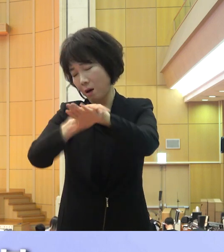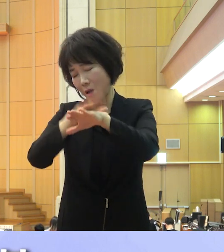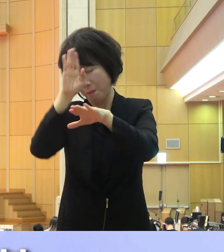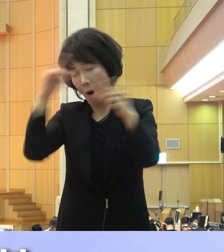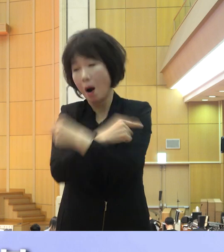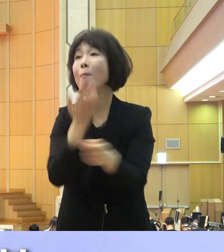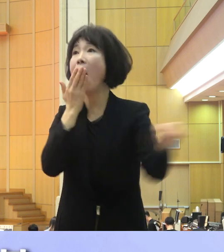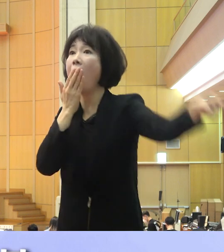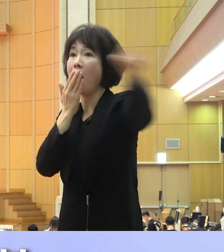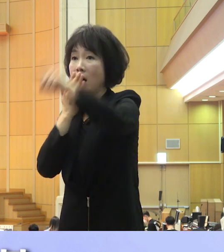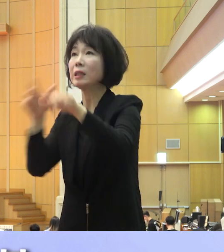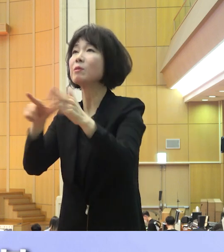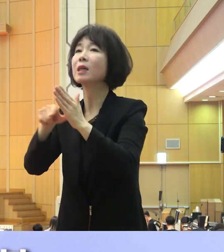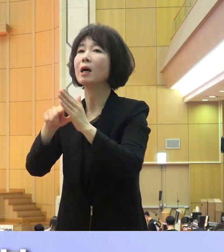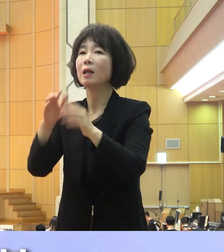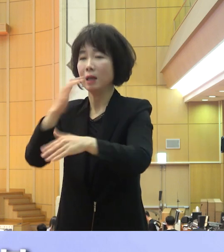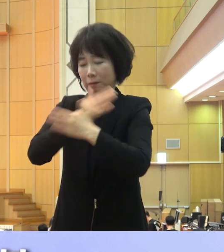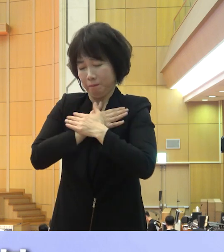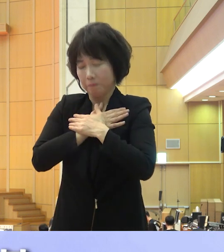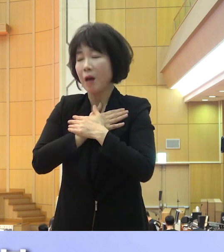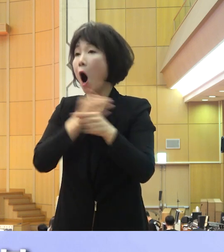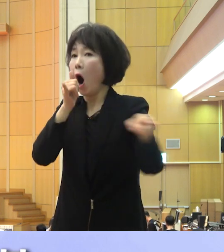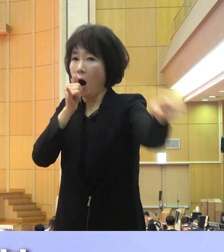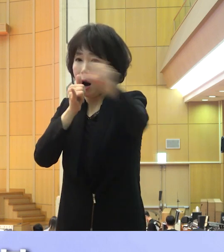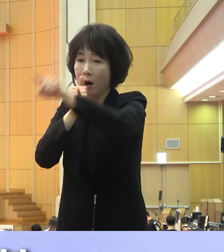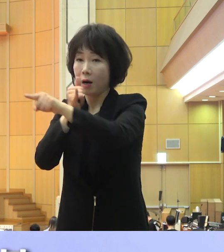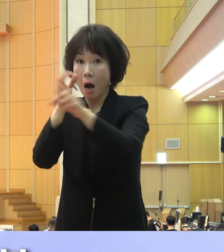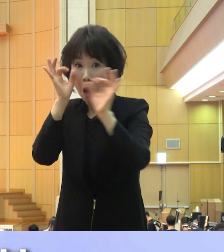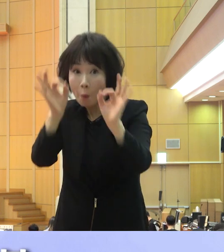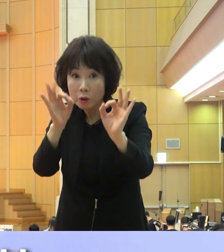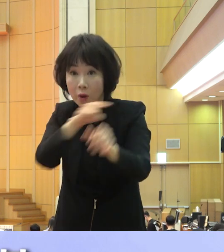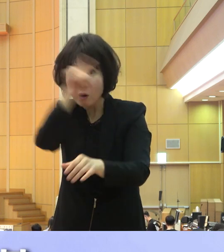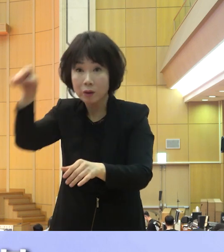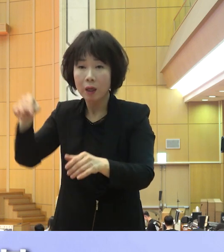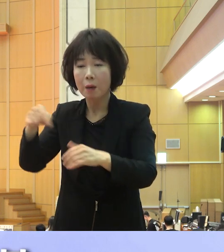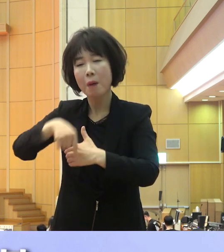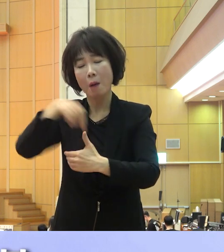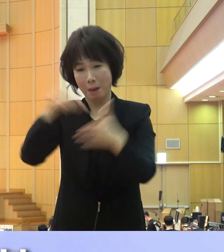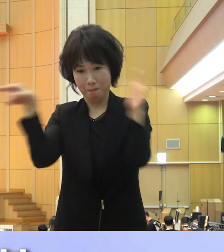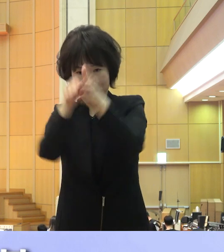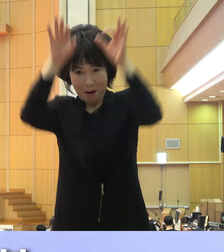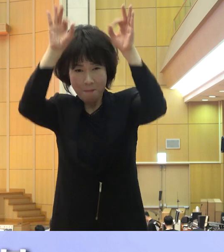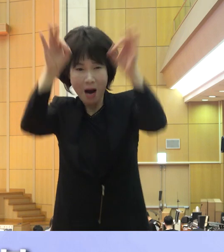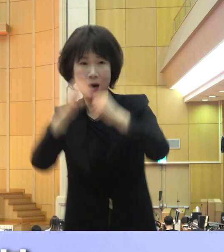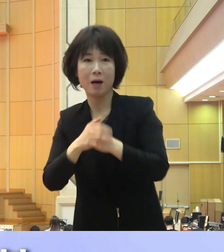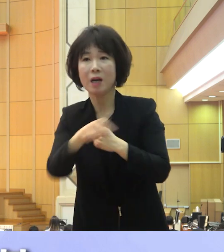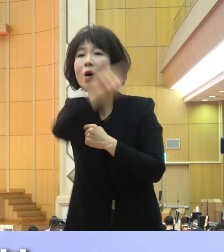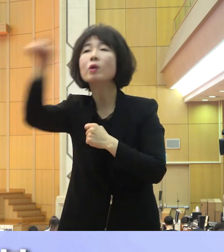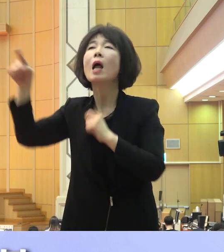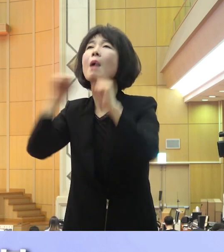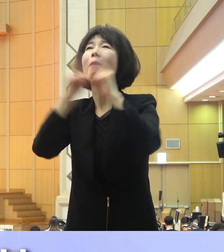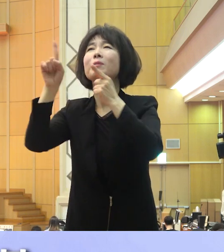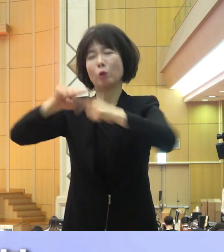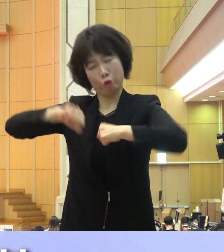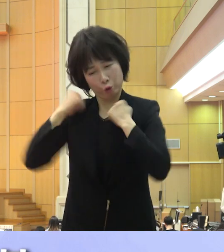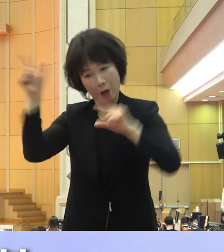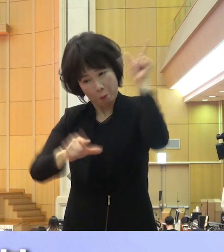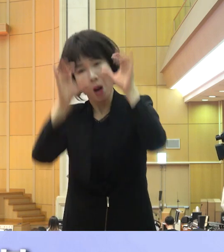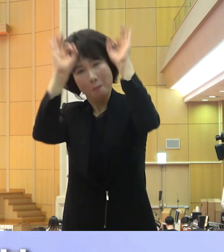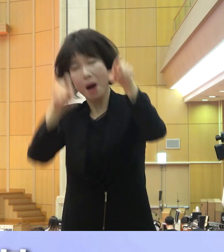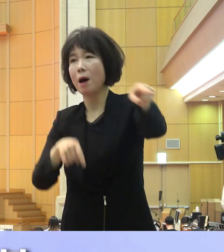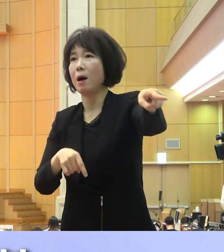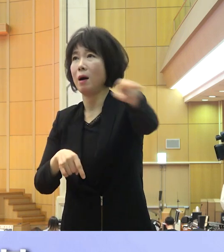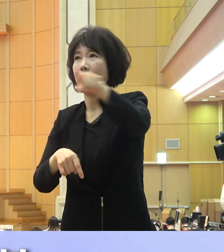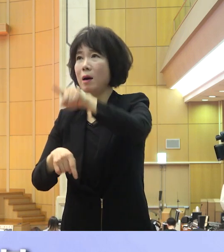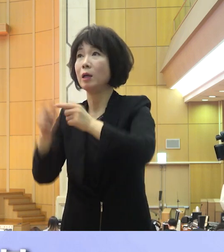얹으면 나으리라. 이 시간에 손을 얹어 싸우니 주님이여 저들의 믿음을 보시고 저들의 말씀대로 순종함을